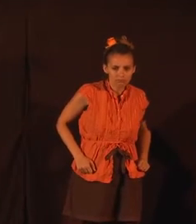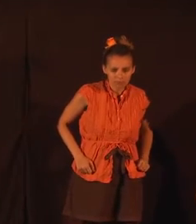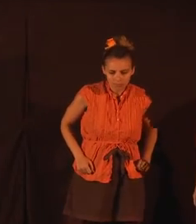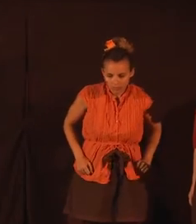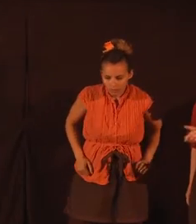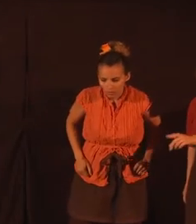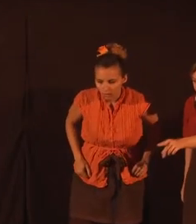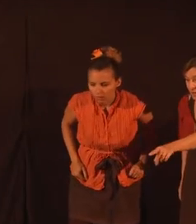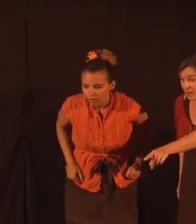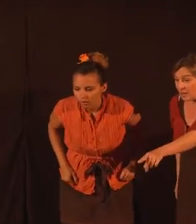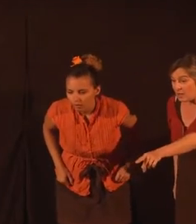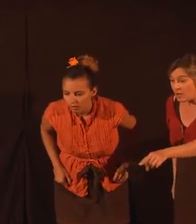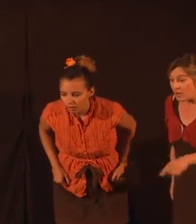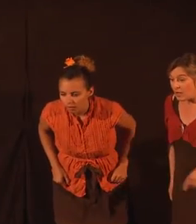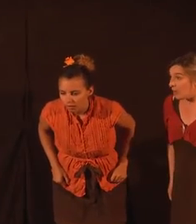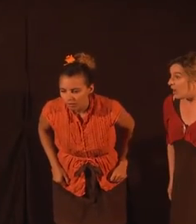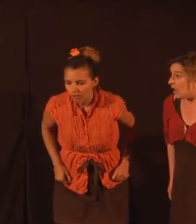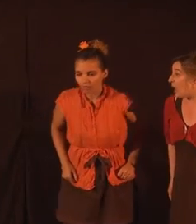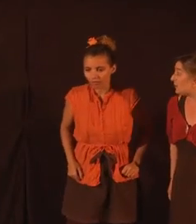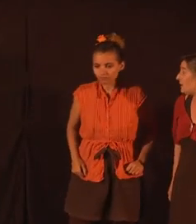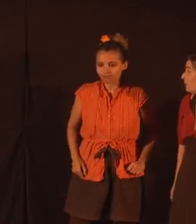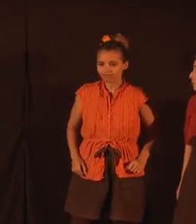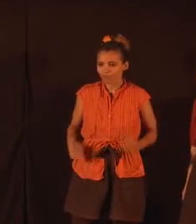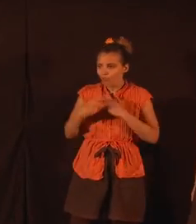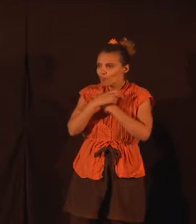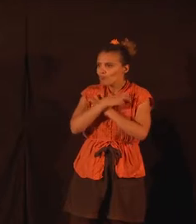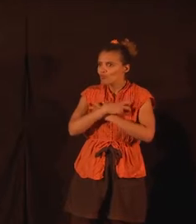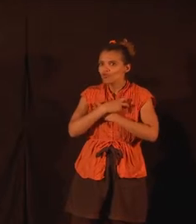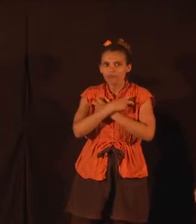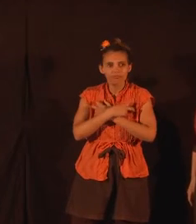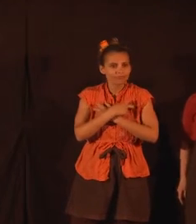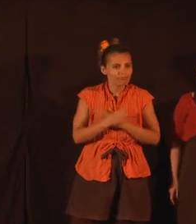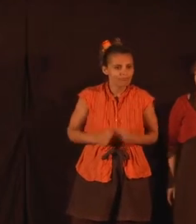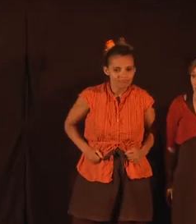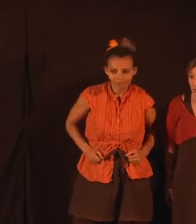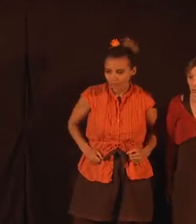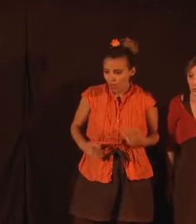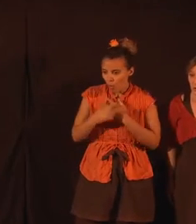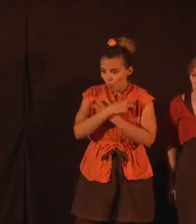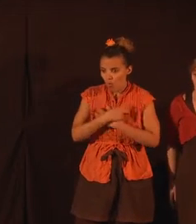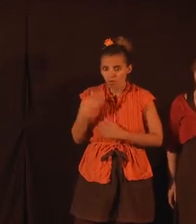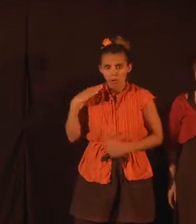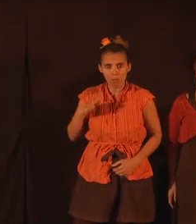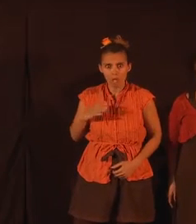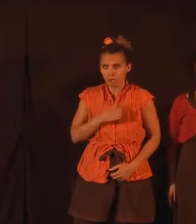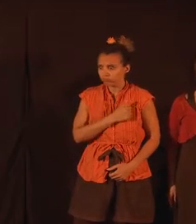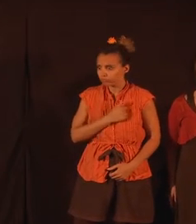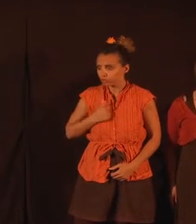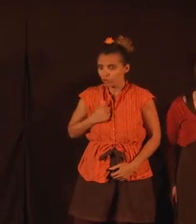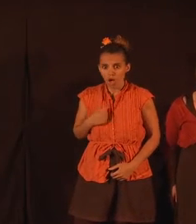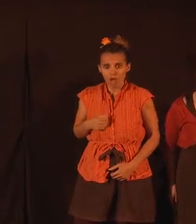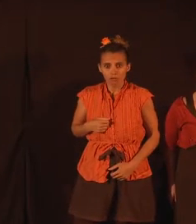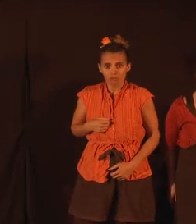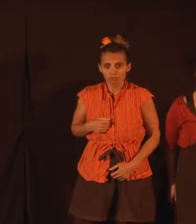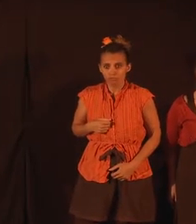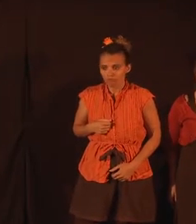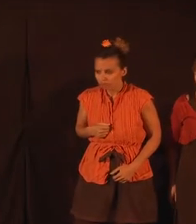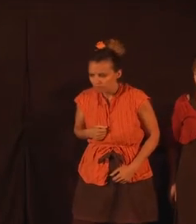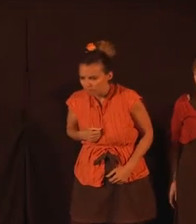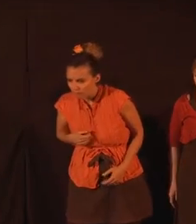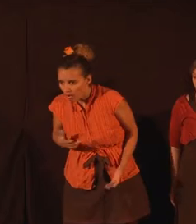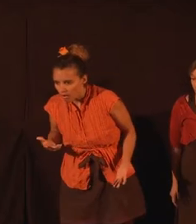fille remarque un petit mouton tout seul. Il a l'air